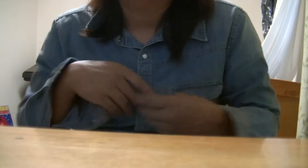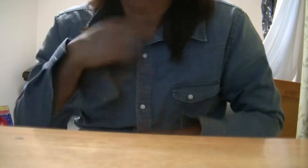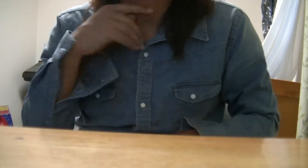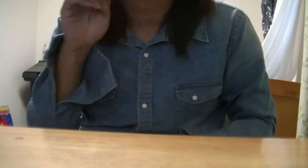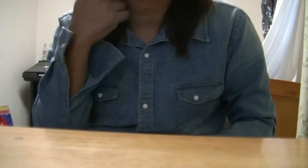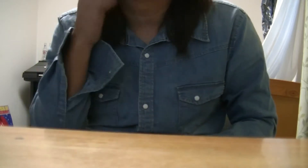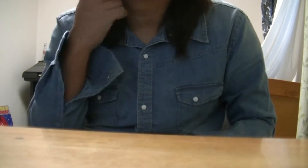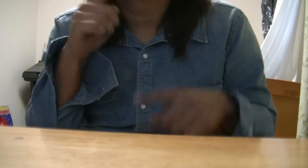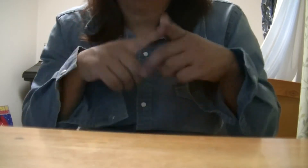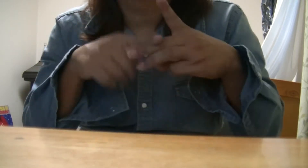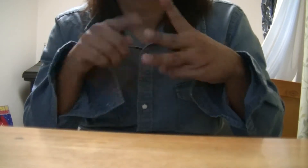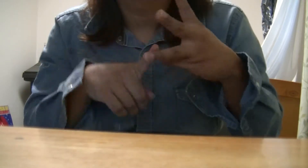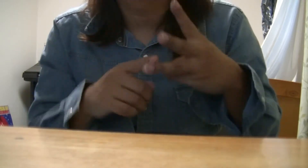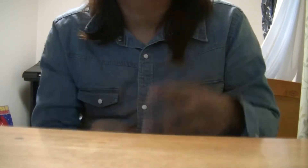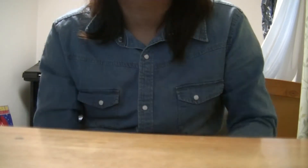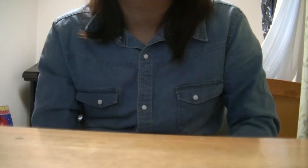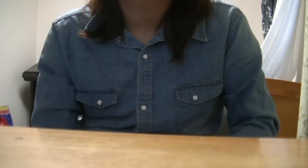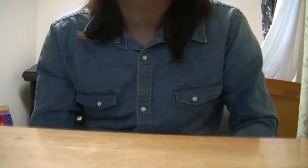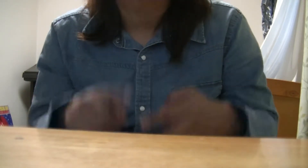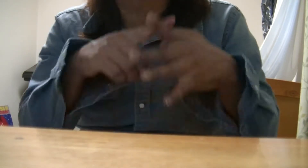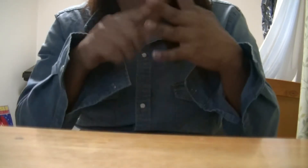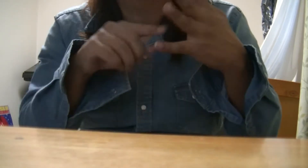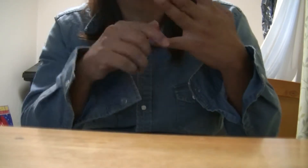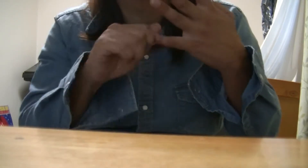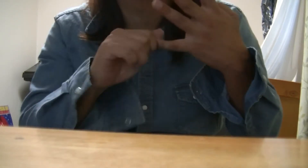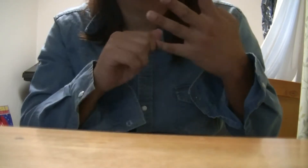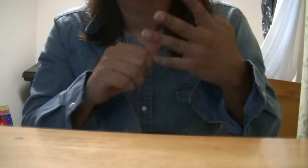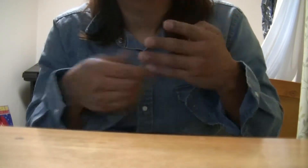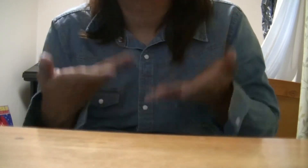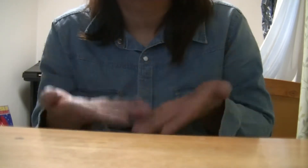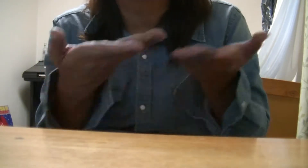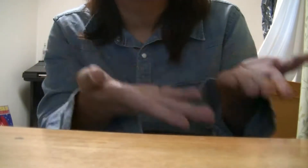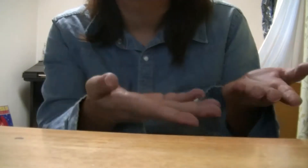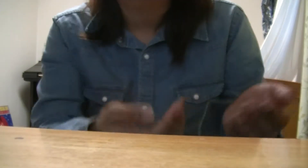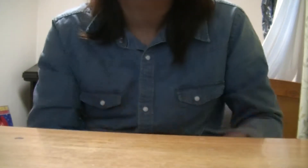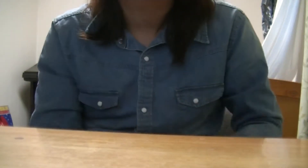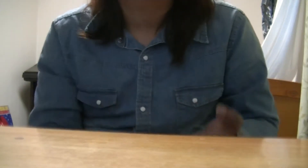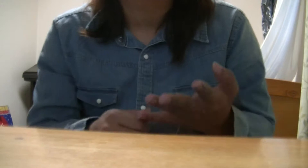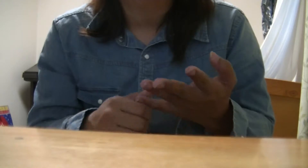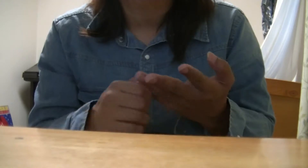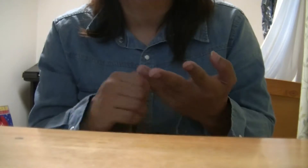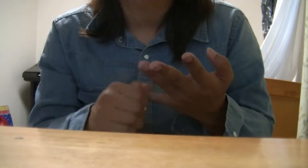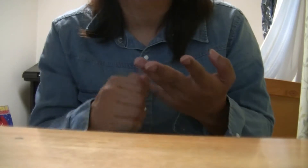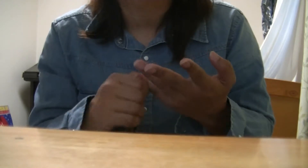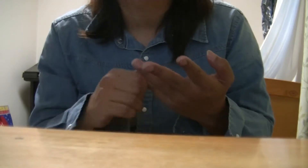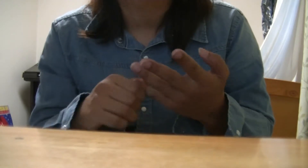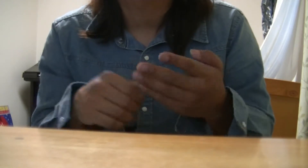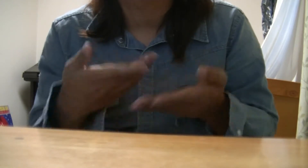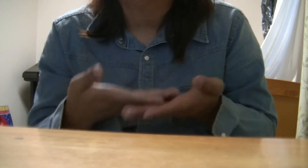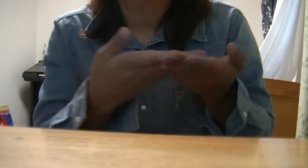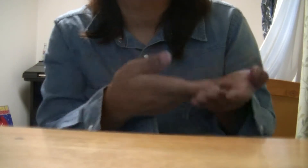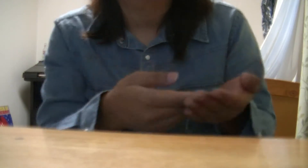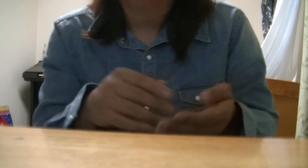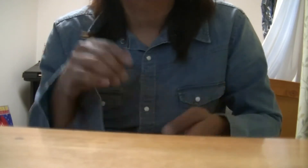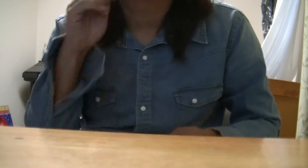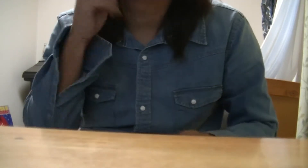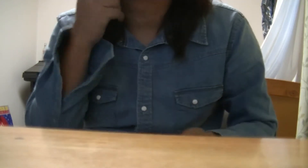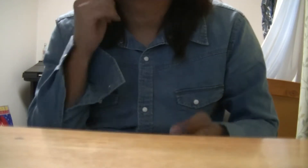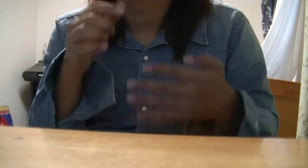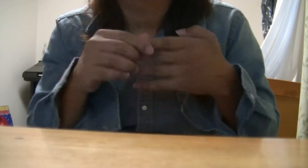。それからフロアサービスといって、お客様の客席でのおもてなしが一番うまいのは僕じゃありません。仮